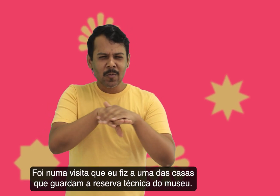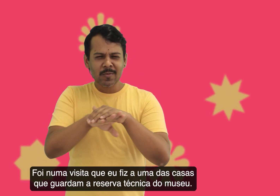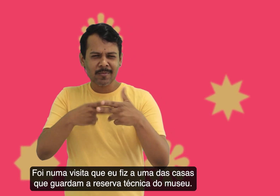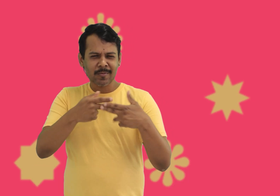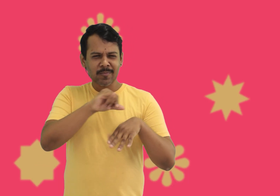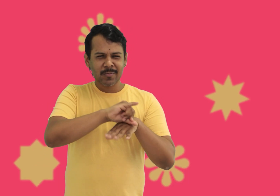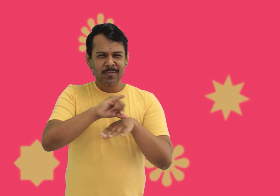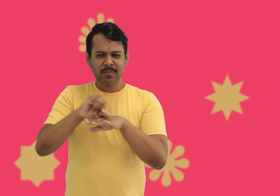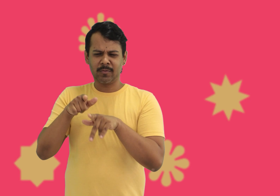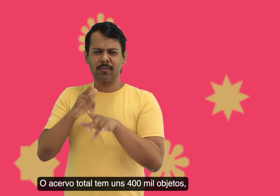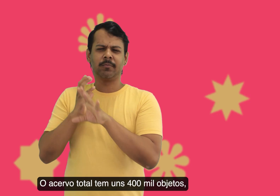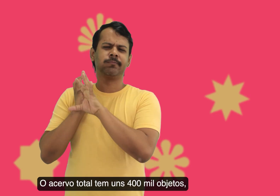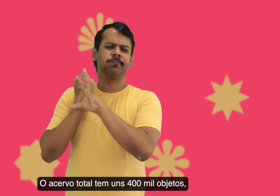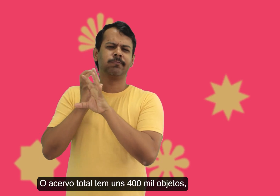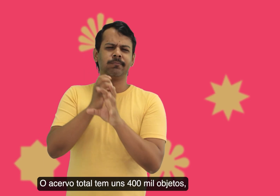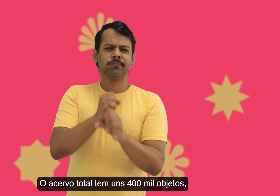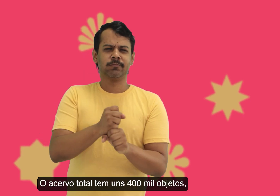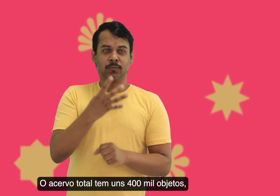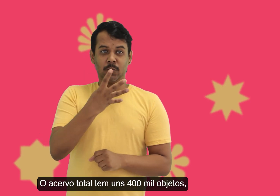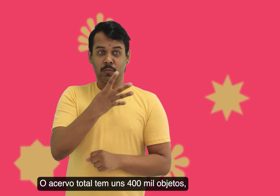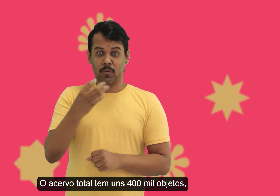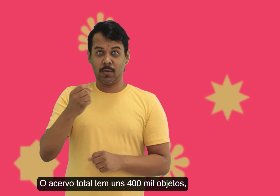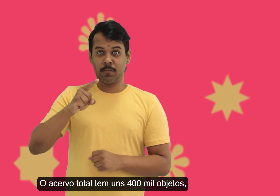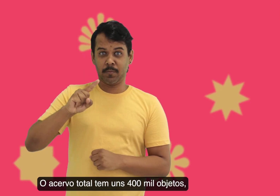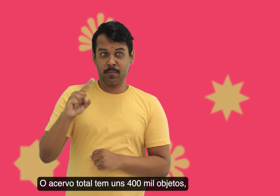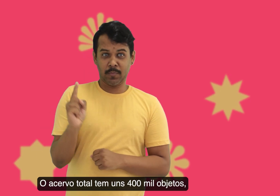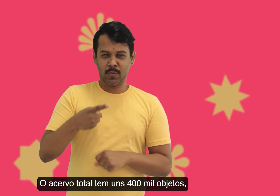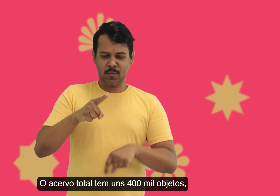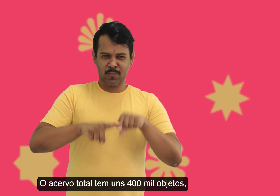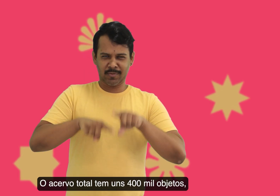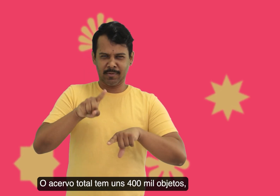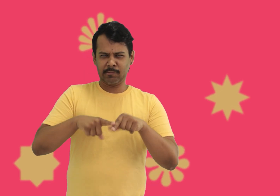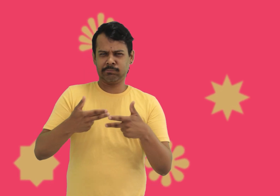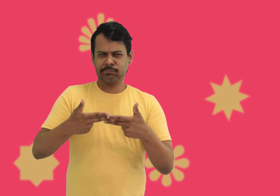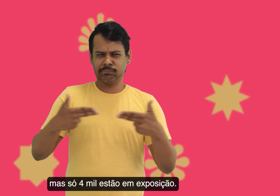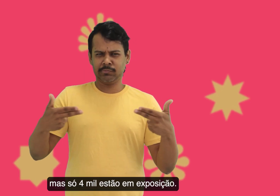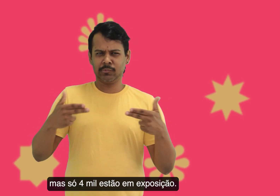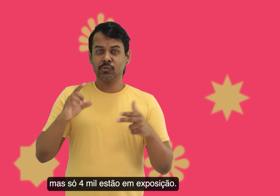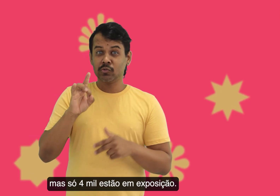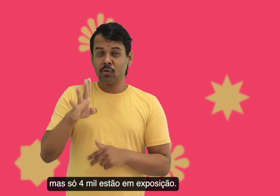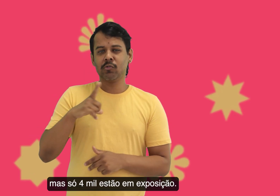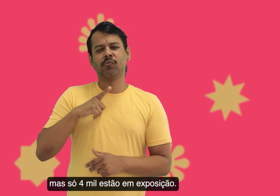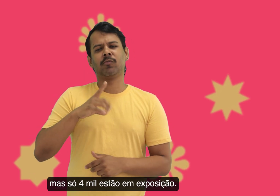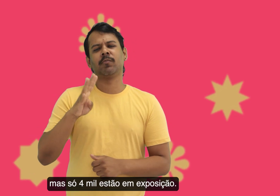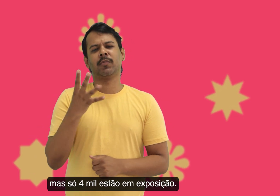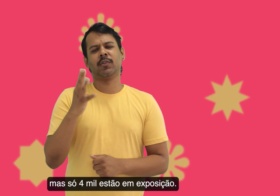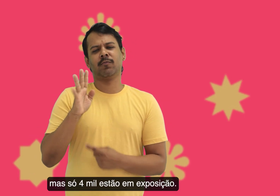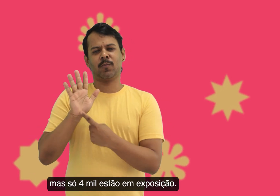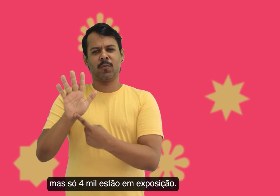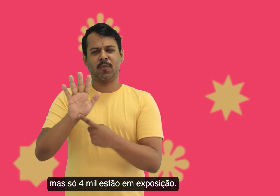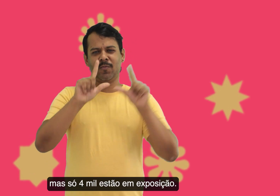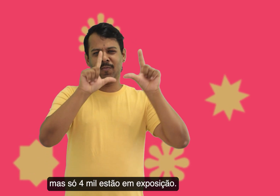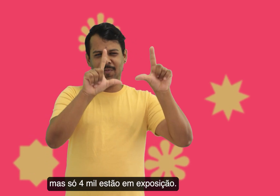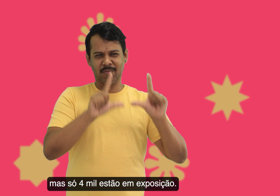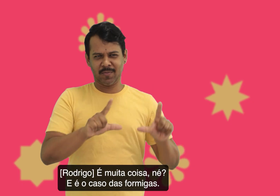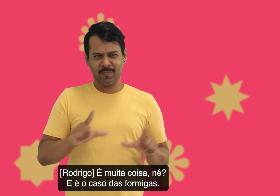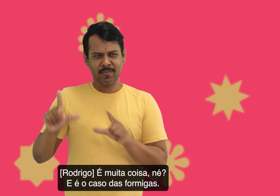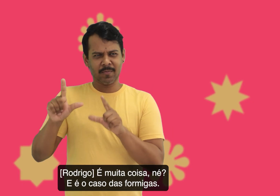técnica do museu. O acervo total tem uns 400 mil objetos, mas só 4 mil estão em exposição. É